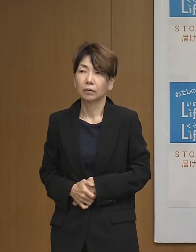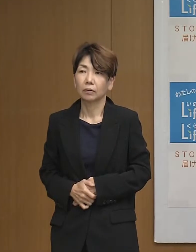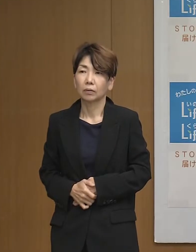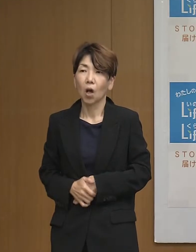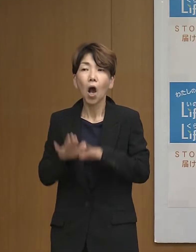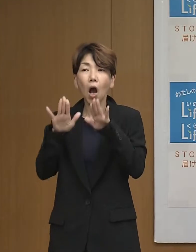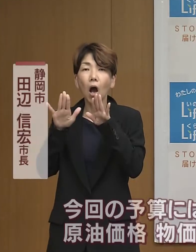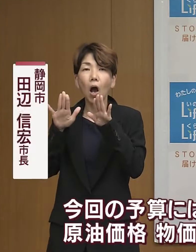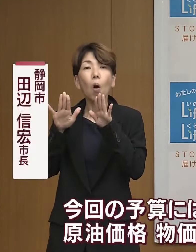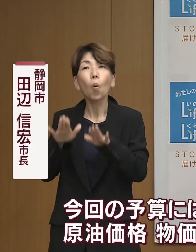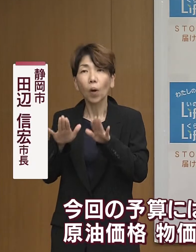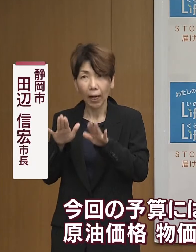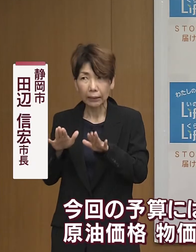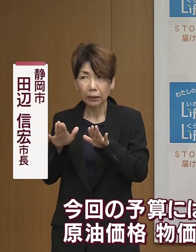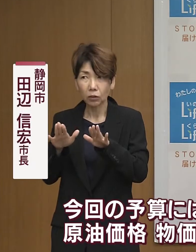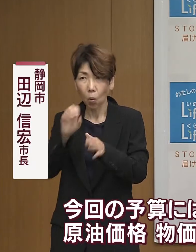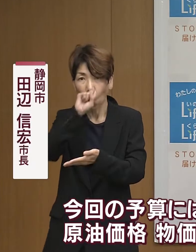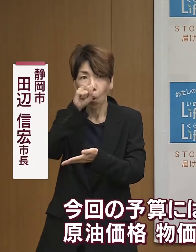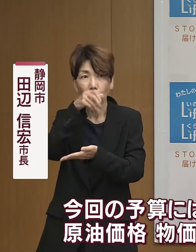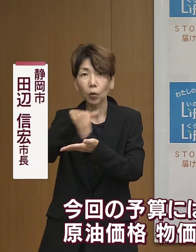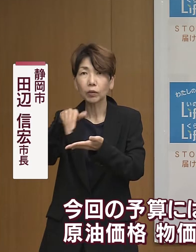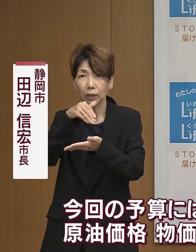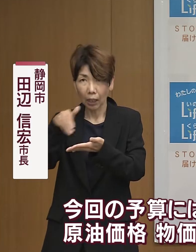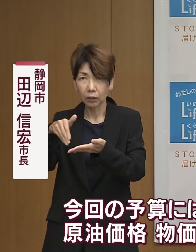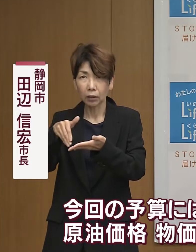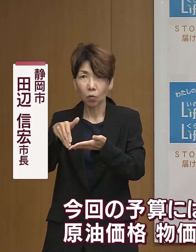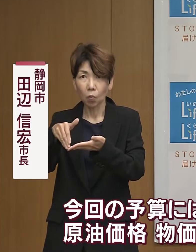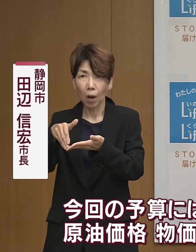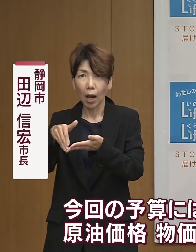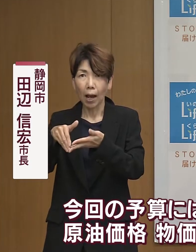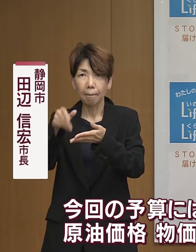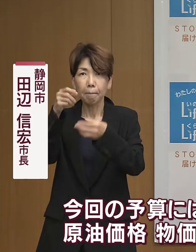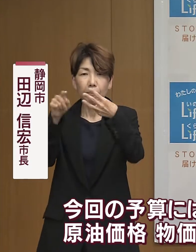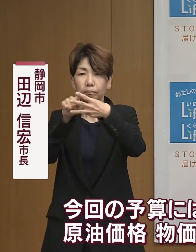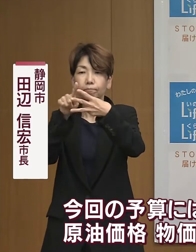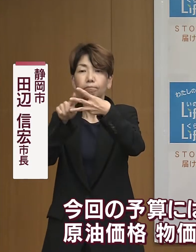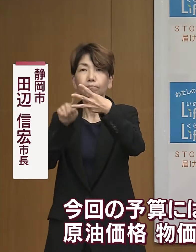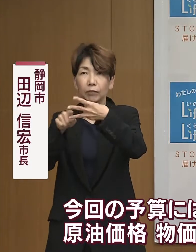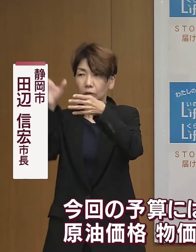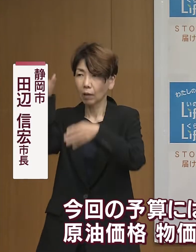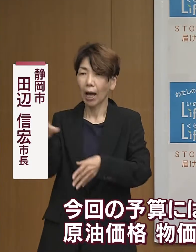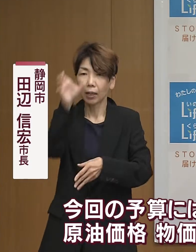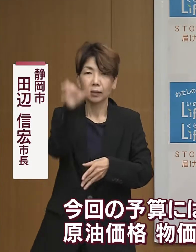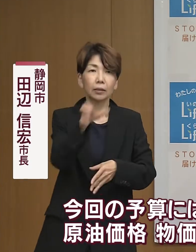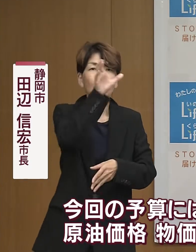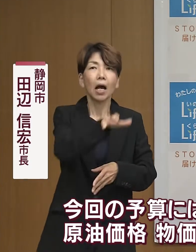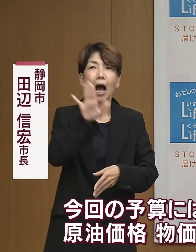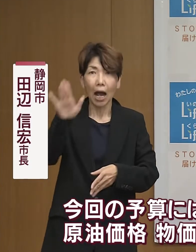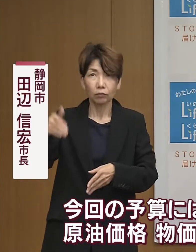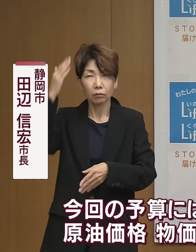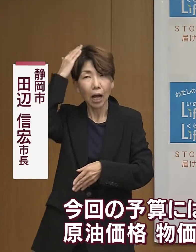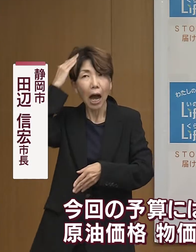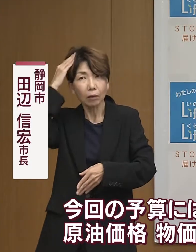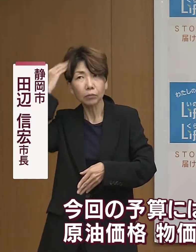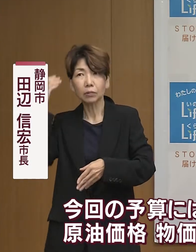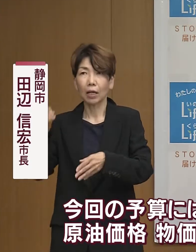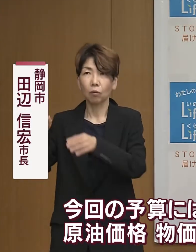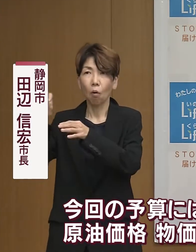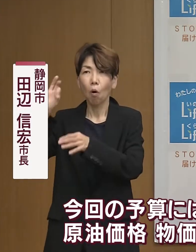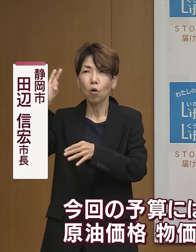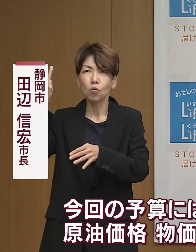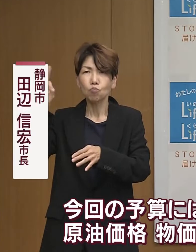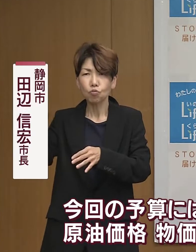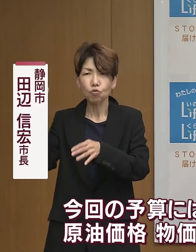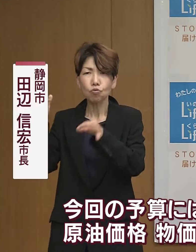今回の予算には3つの柱がありますすなわち原油価格物価高騰等への緊急